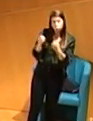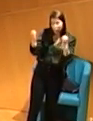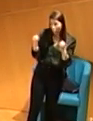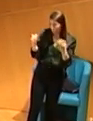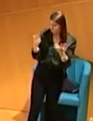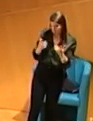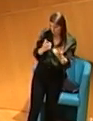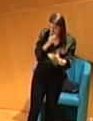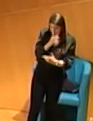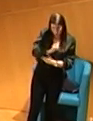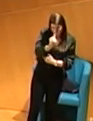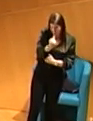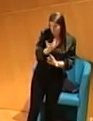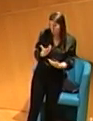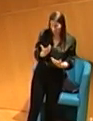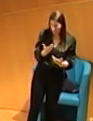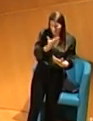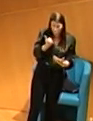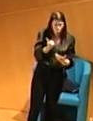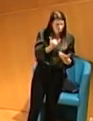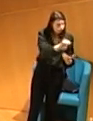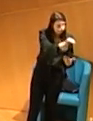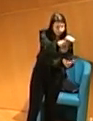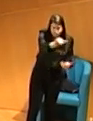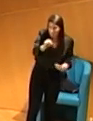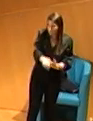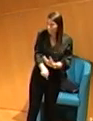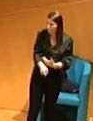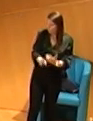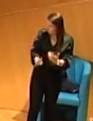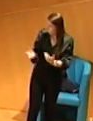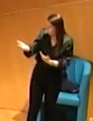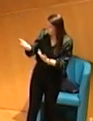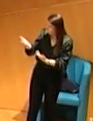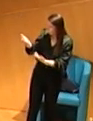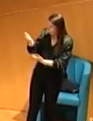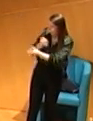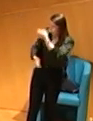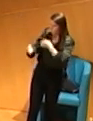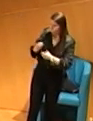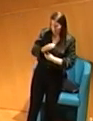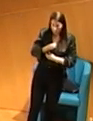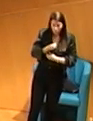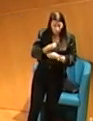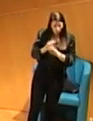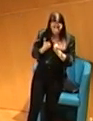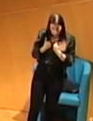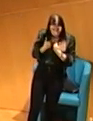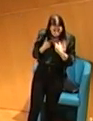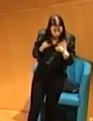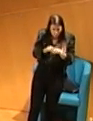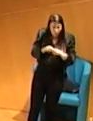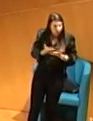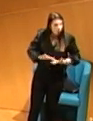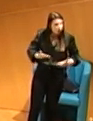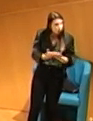seule. Tout ce que vous avez fait, vraiment, enfin, je me suis sentie très concernée et